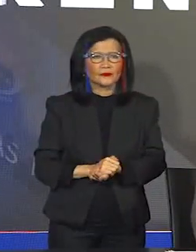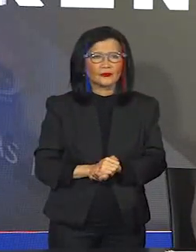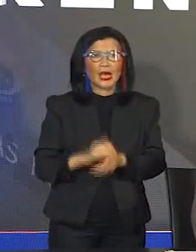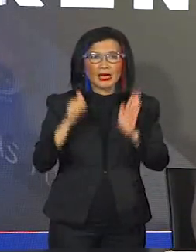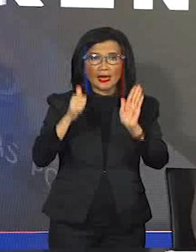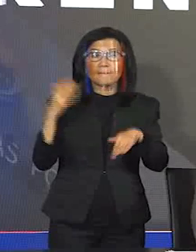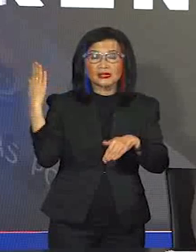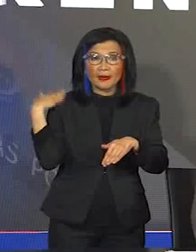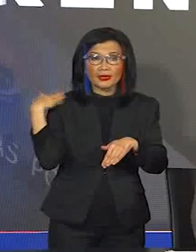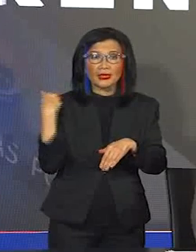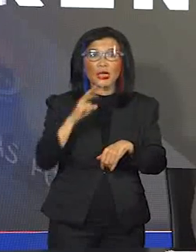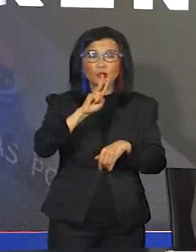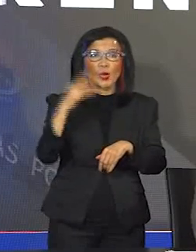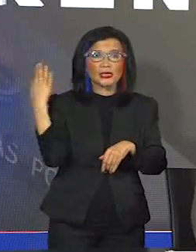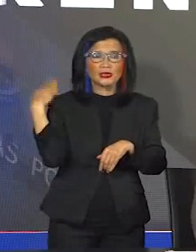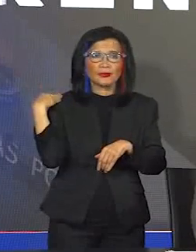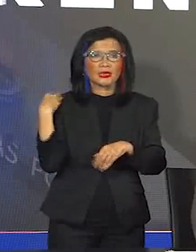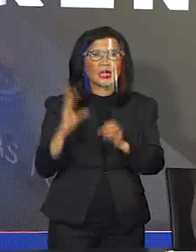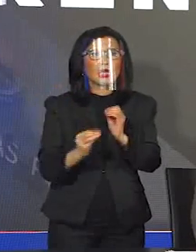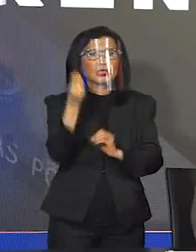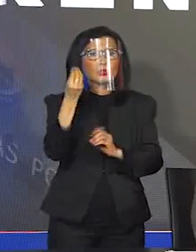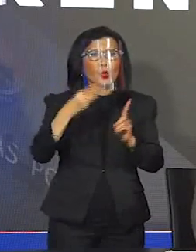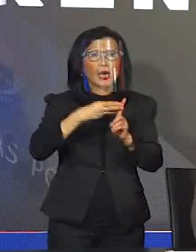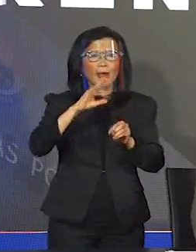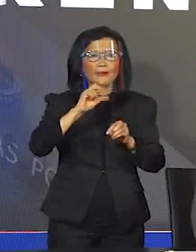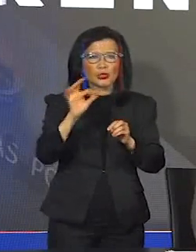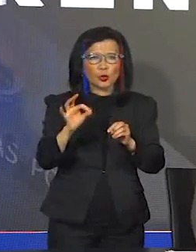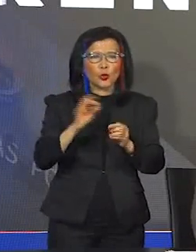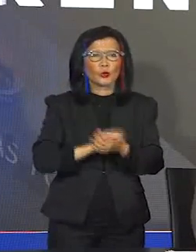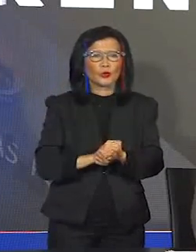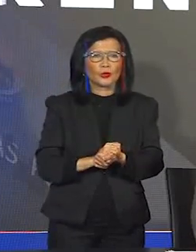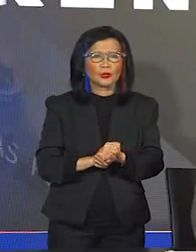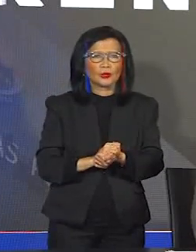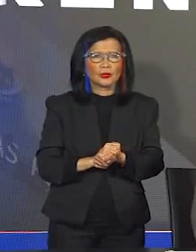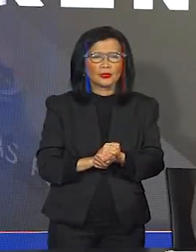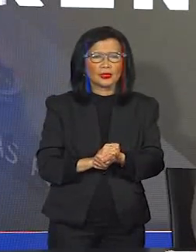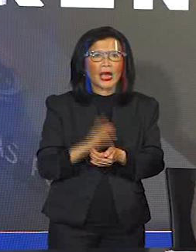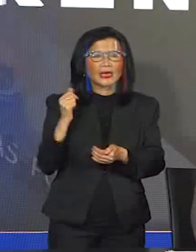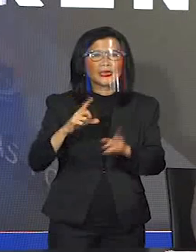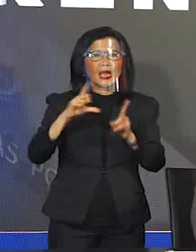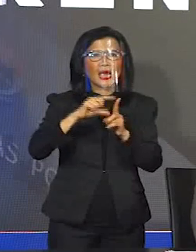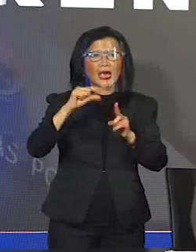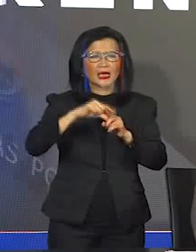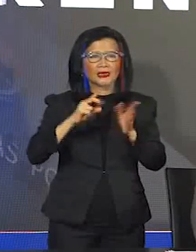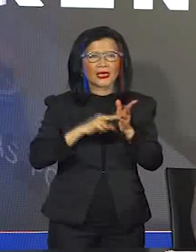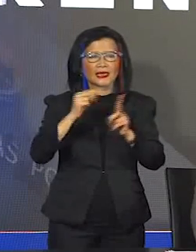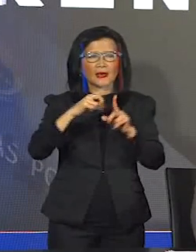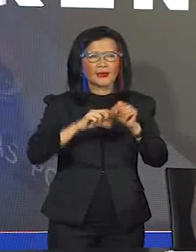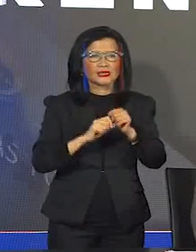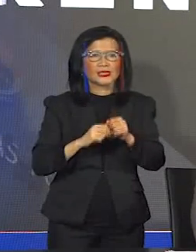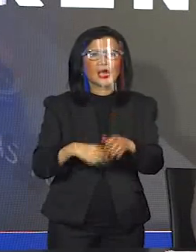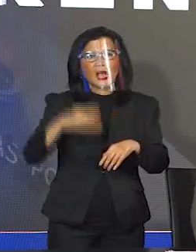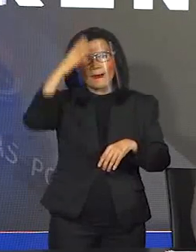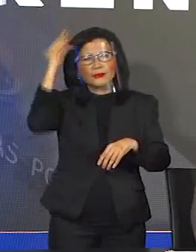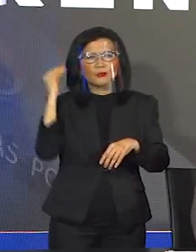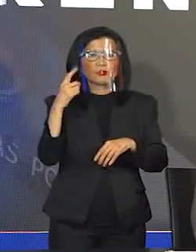Ada 6 jabatan, 2 jabatan kepala biro, dan ada dan pas Brimob 1